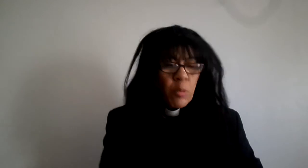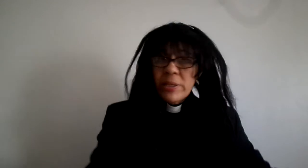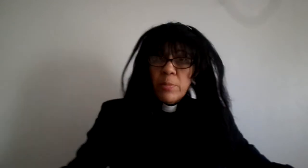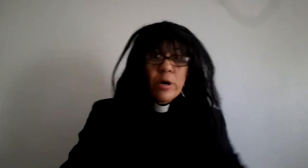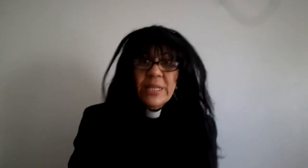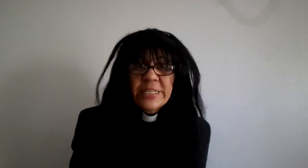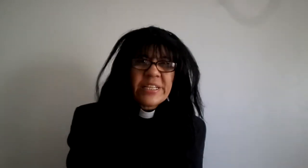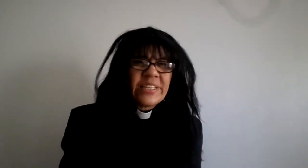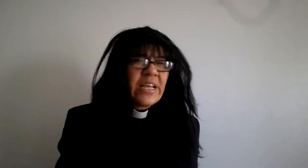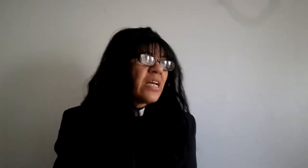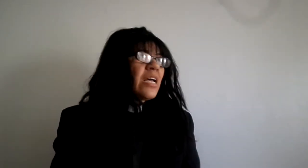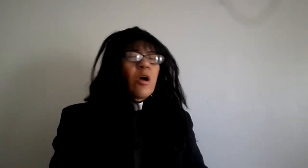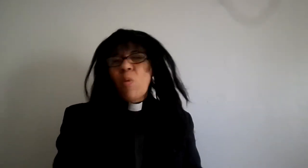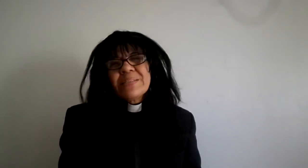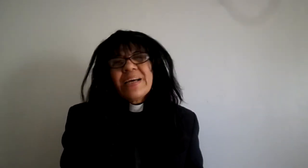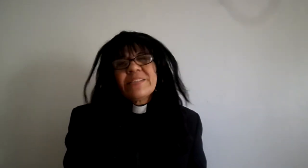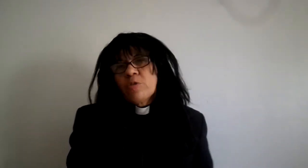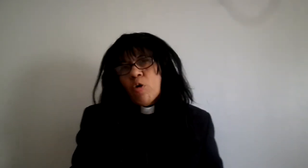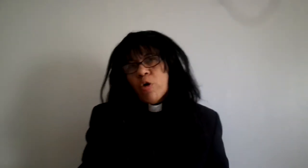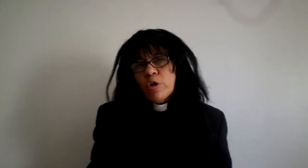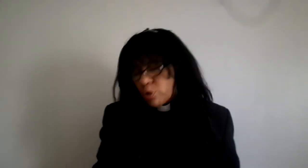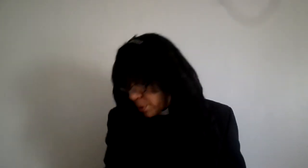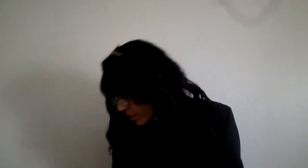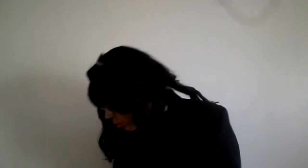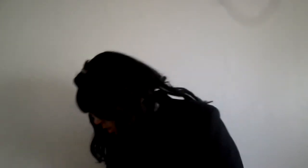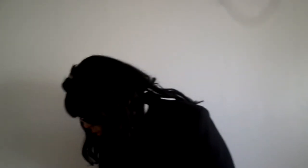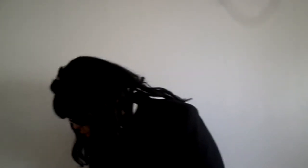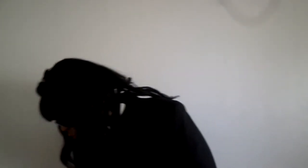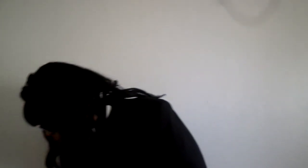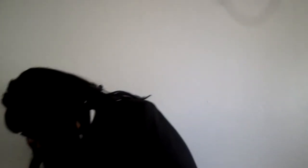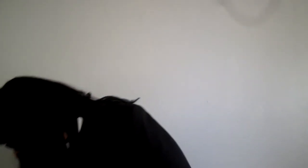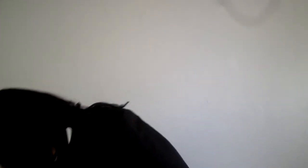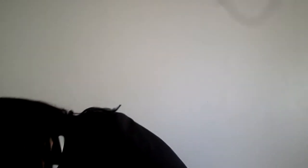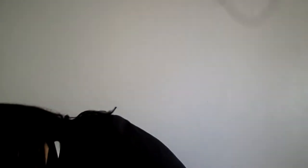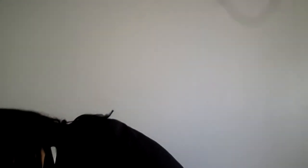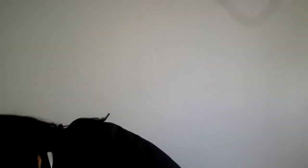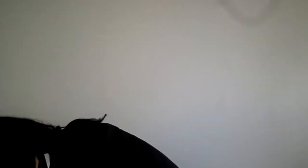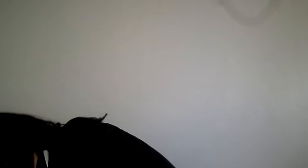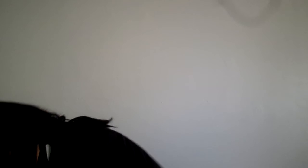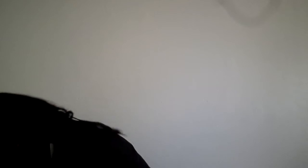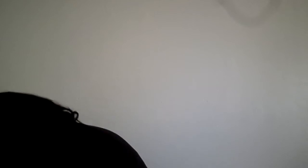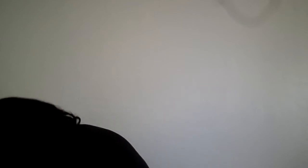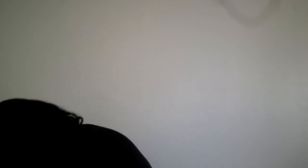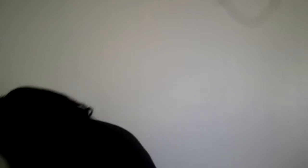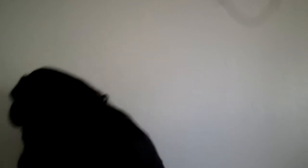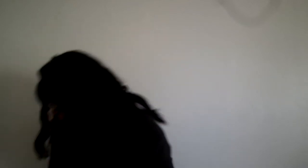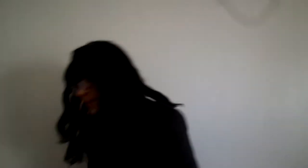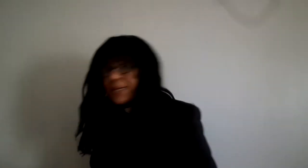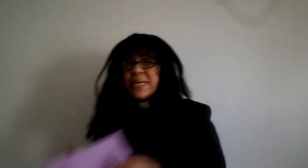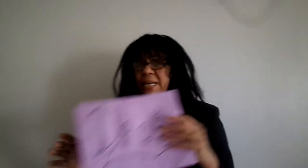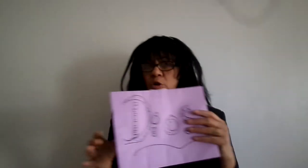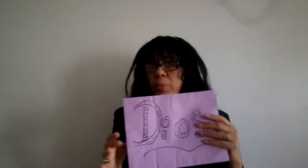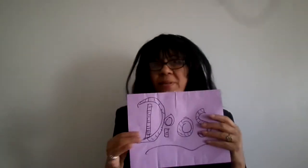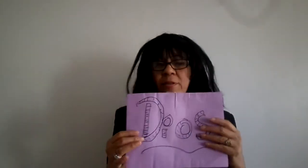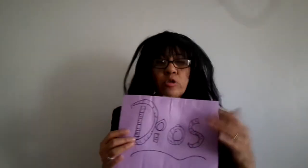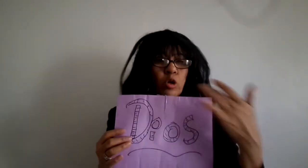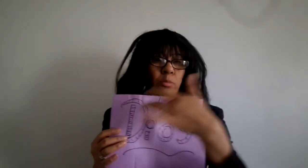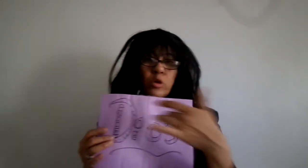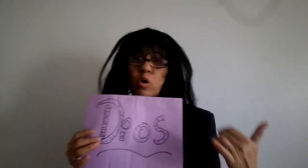metemos en el Internet, ¿cuánta gente nos ha cogido el nombre de Dios? Y se lo he dicho yo un montón de veces a todos ustedes, el nombre de Dios todo el mundo lo